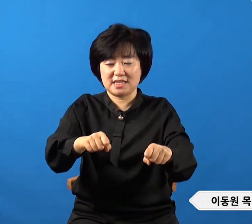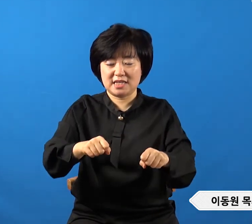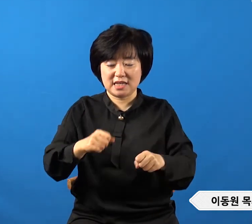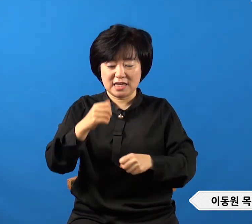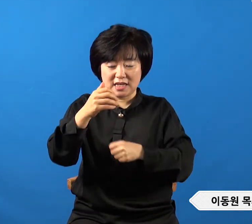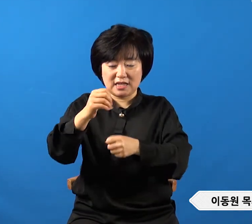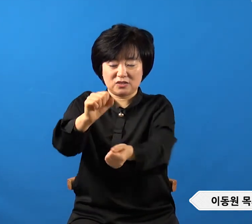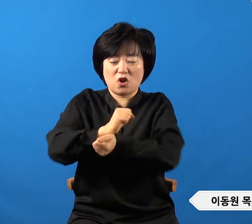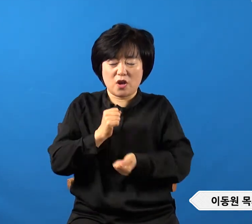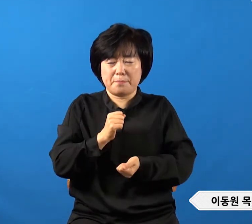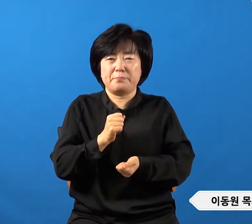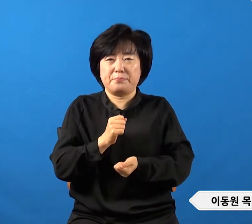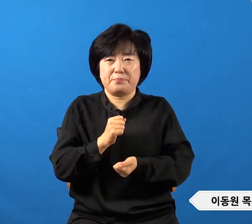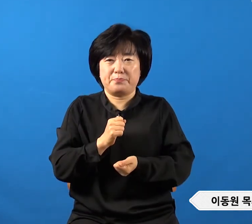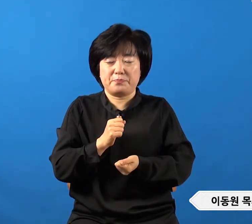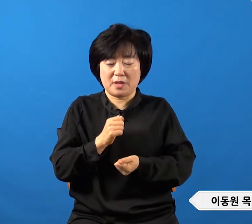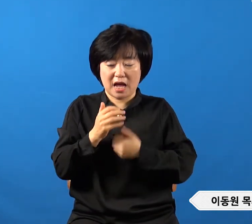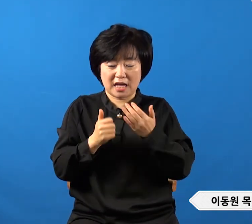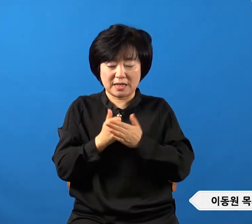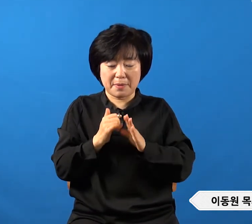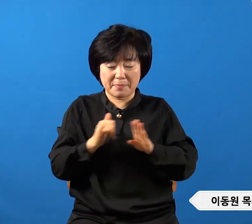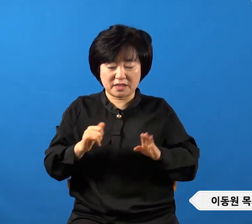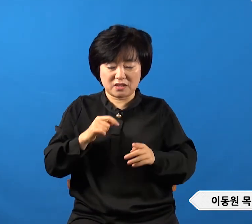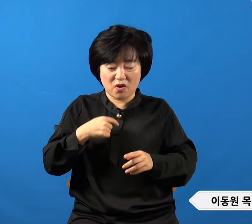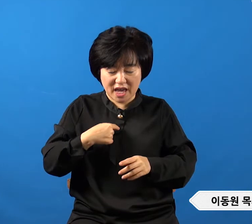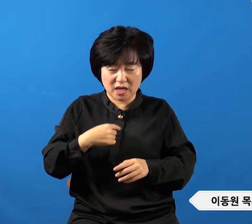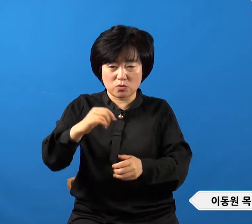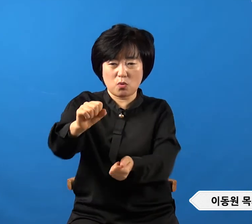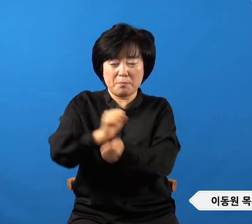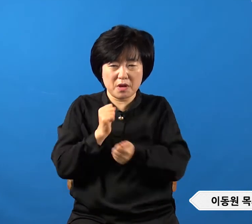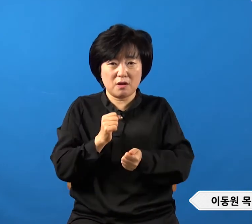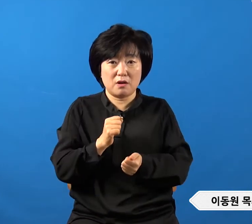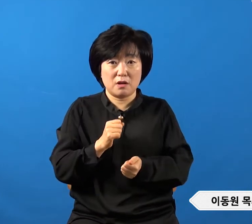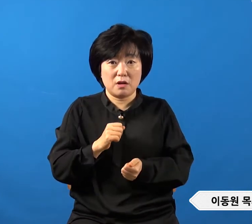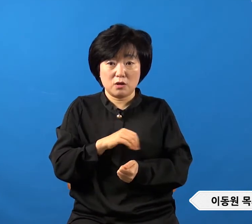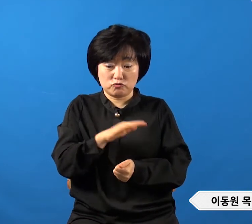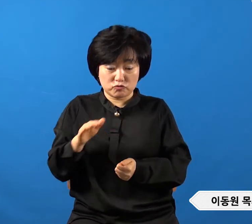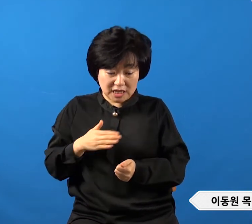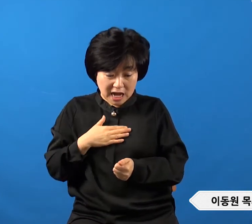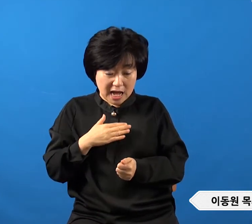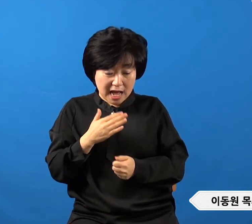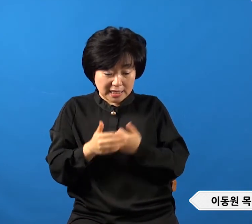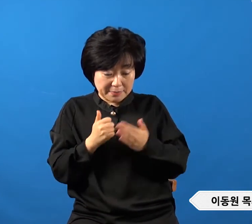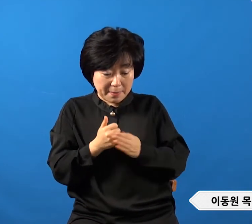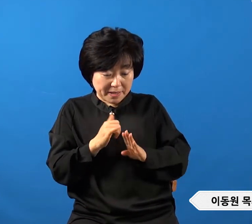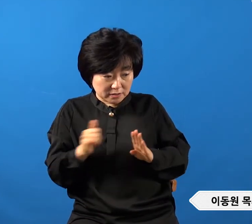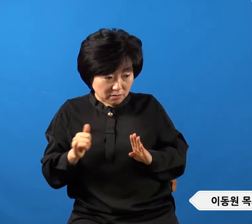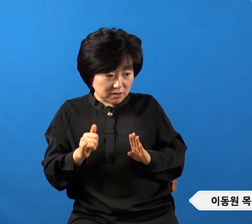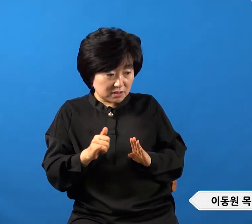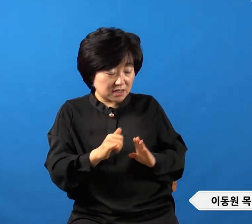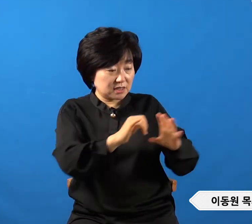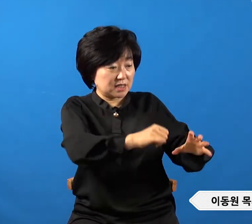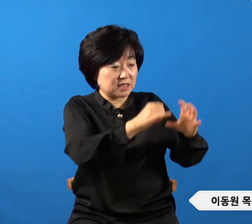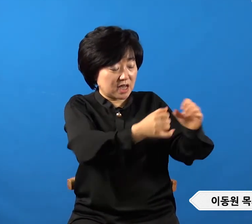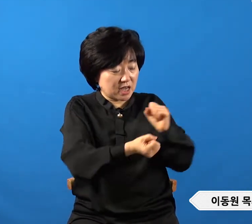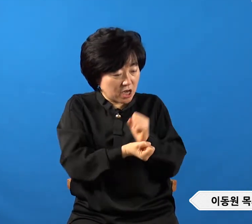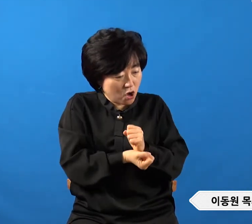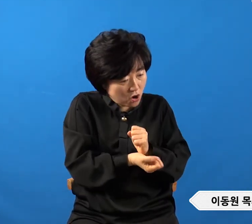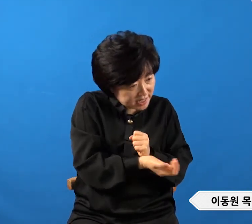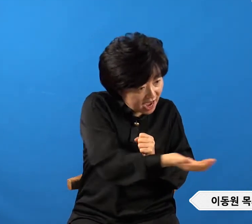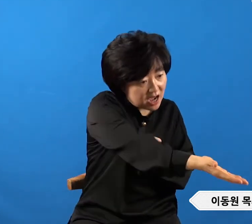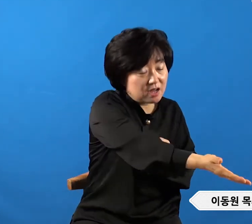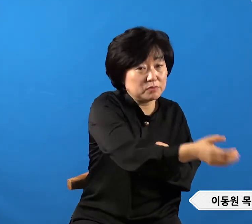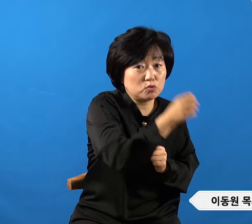하나님의 백성들에게도 전염된 것이에요. 자, 우리가 세상에 영향을 끼쳐야 되는데 우리가 세상 사람들에게